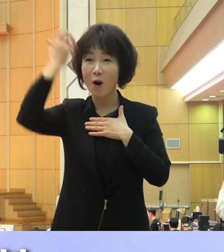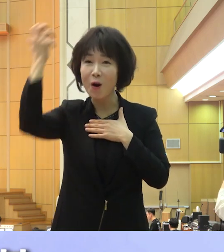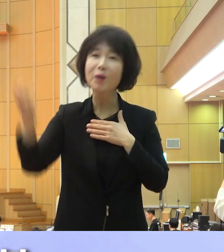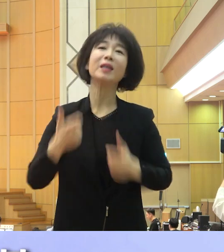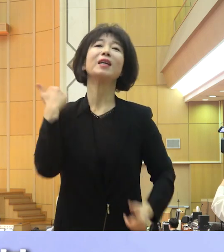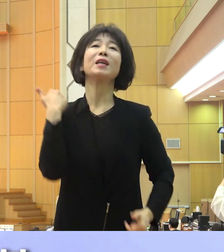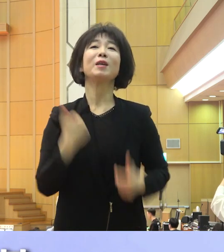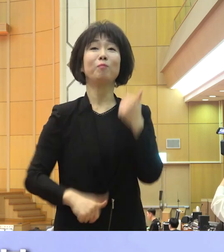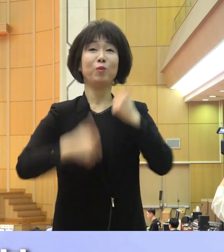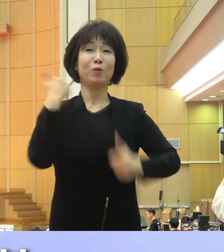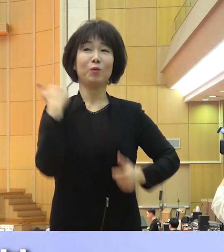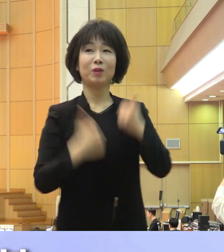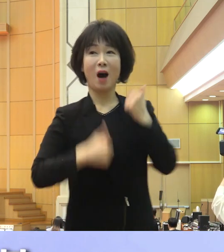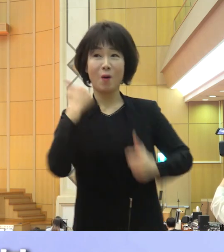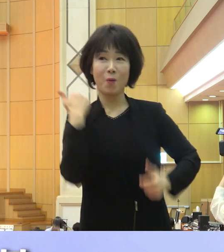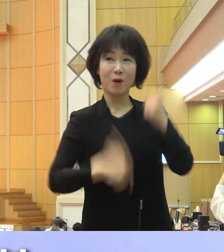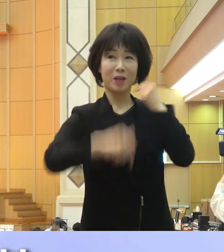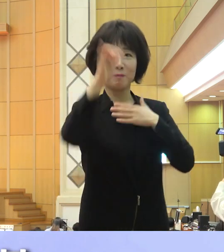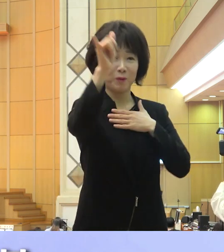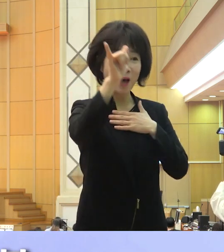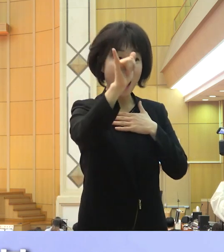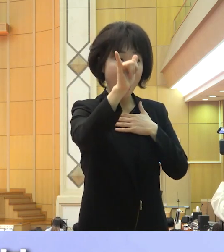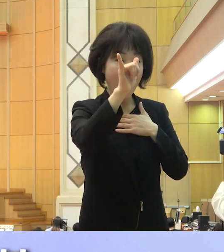영혼 기쁘다.